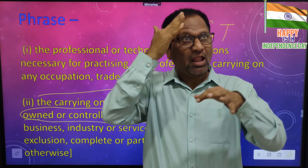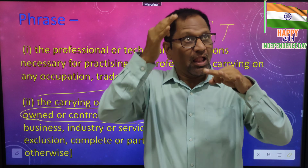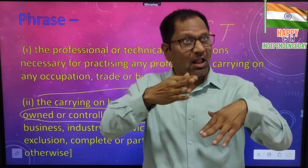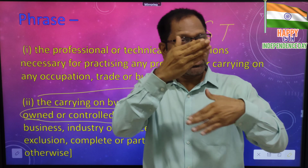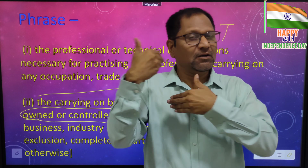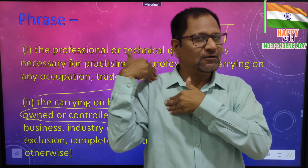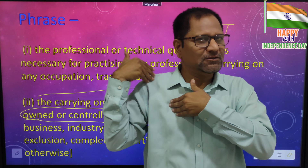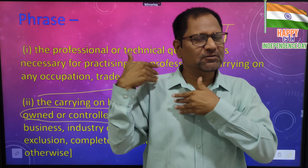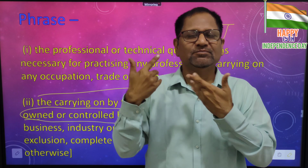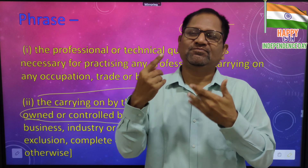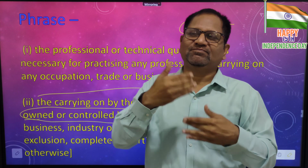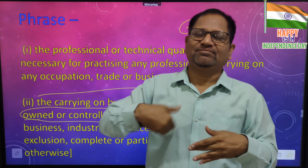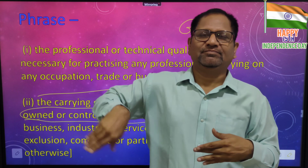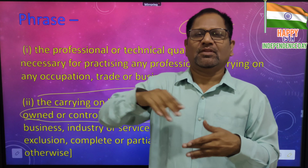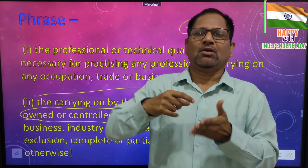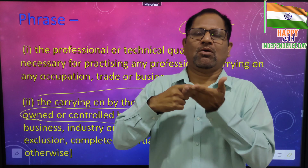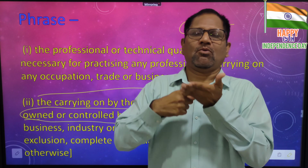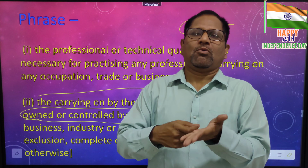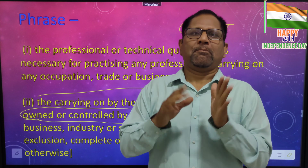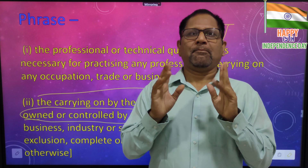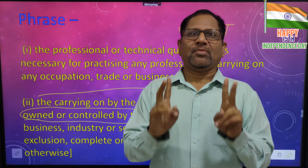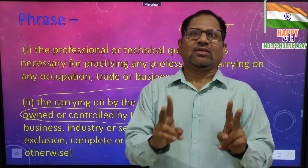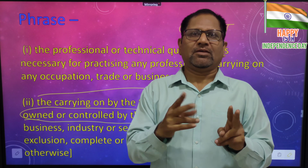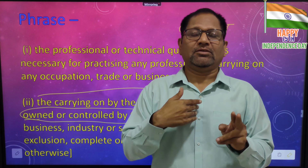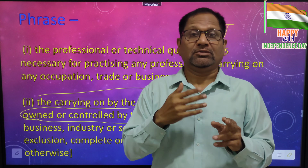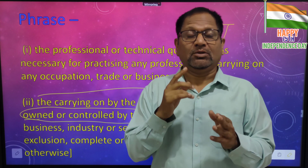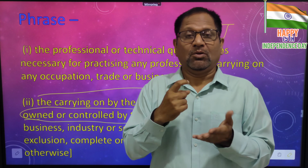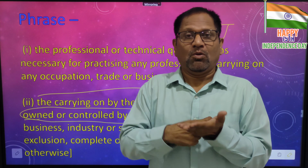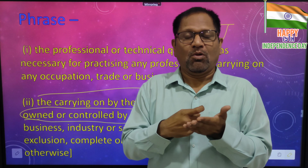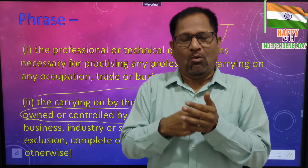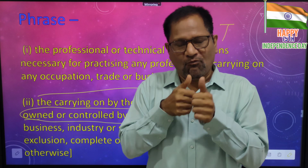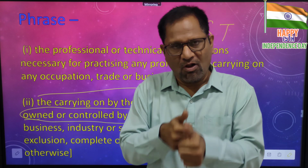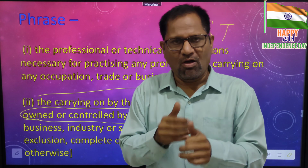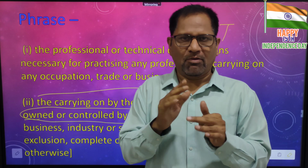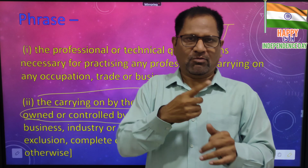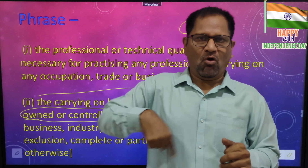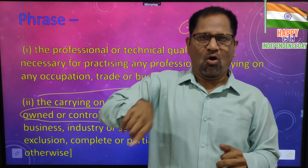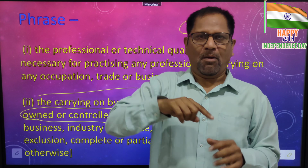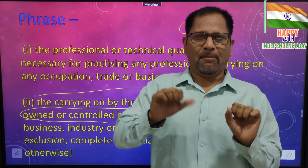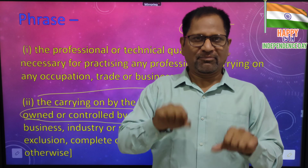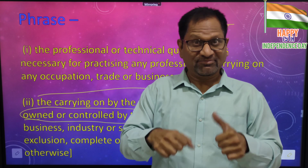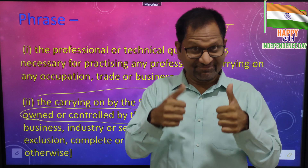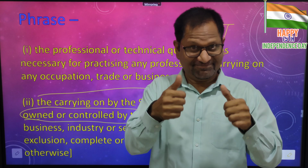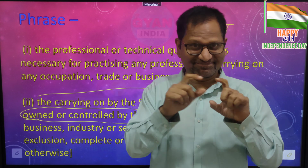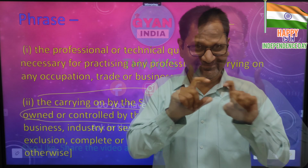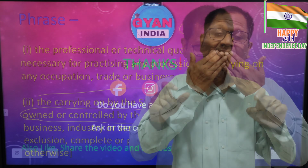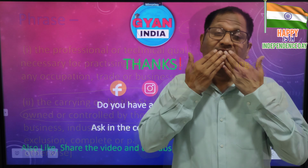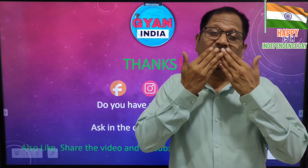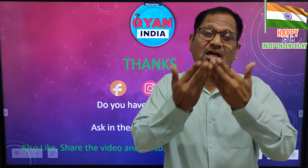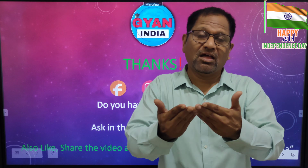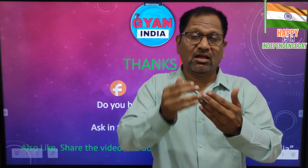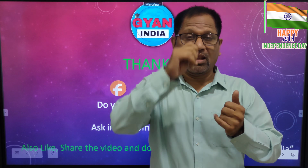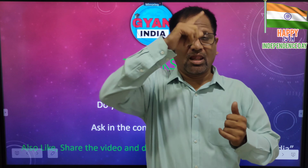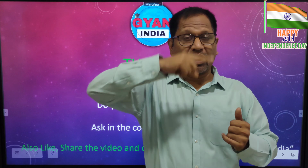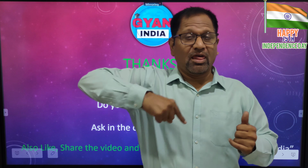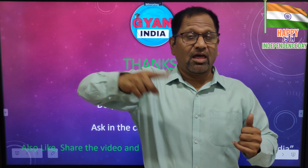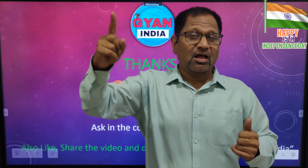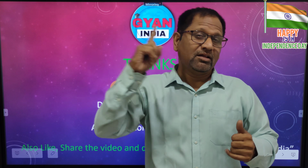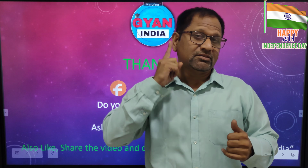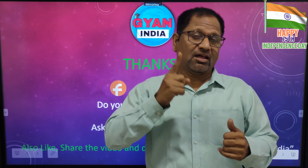वो राज्य के द्वारा लगाया गया है और हम सबको देना होगा, क्योंकि राज्य का कानून है, राज्य के नियम हैं। मैं थैंक यू